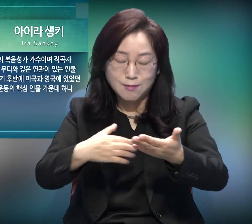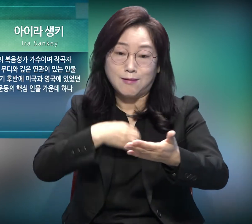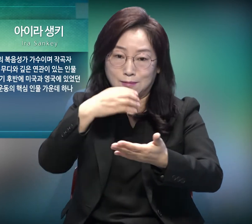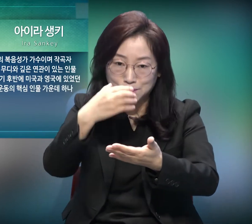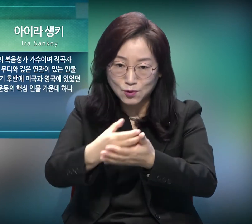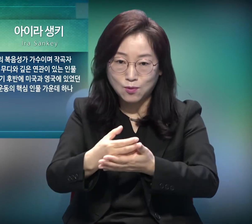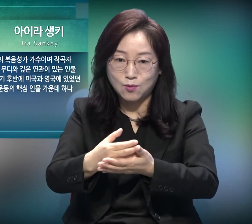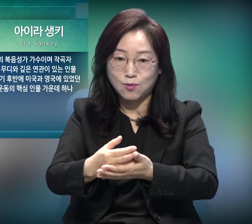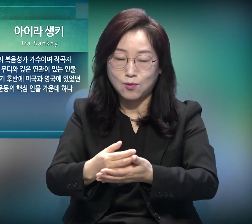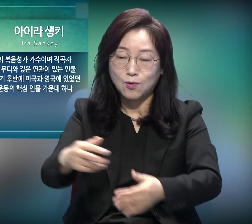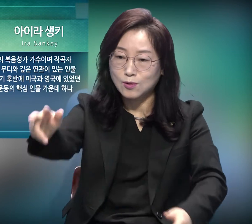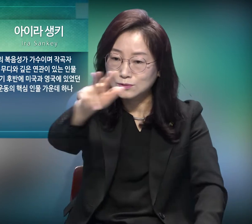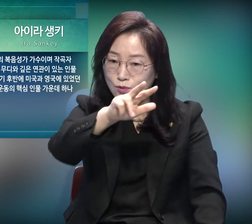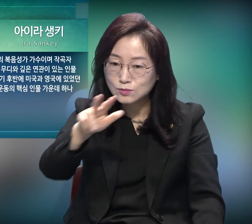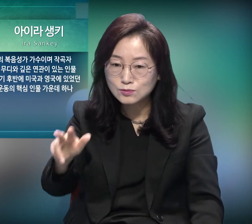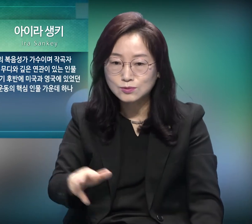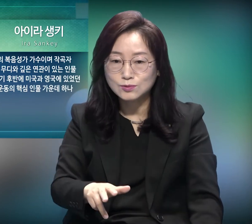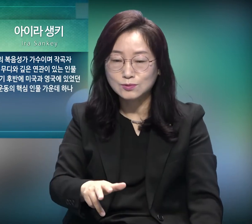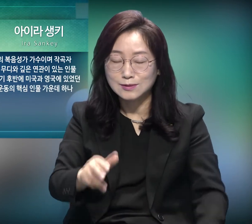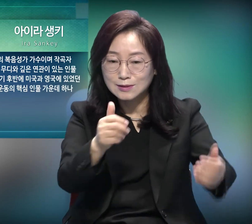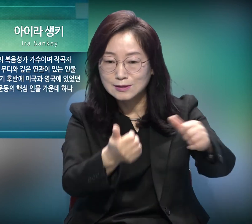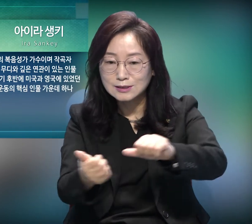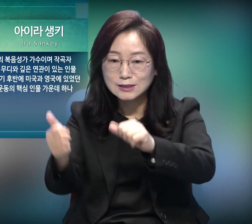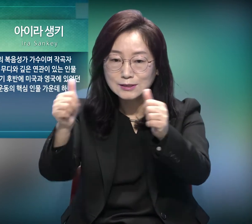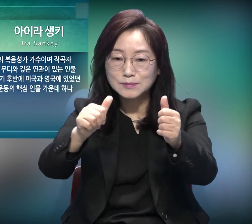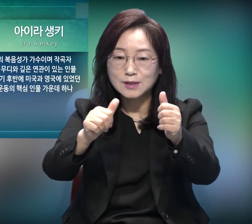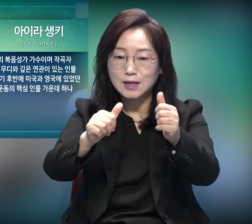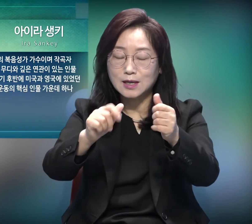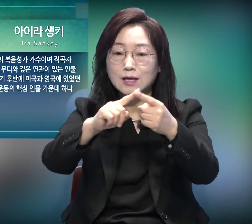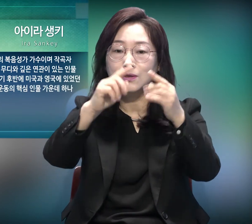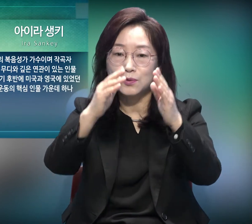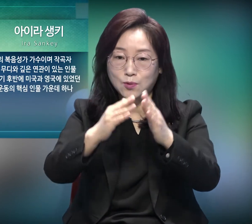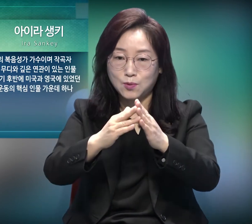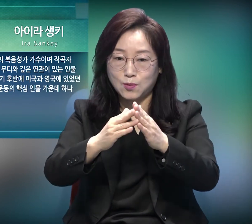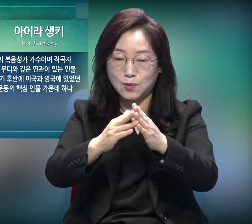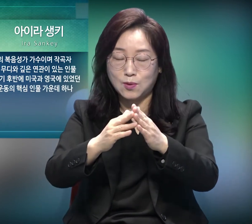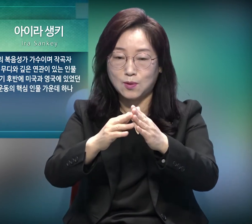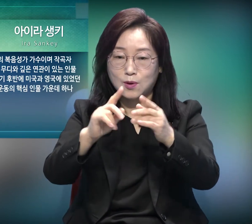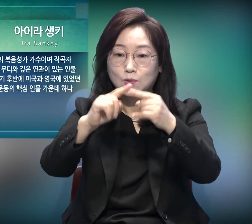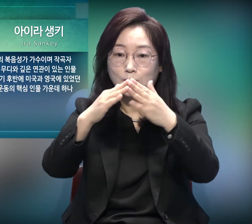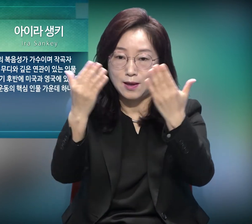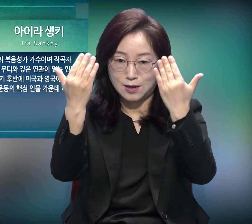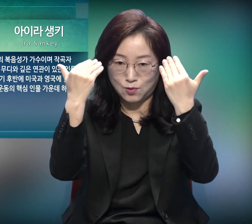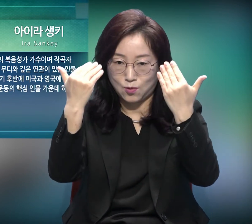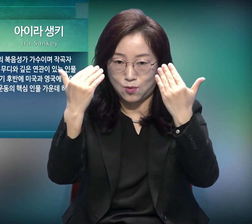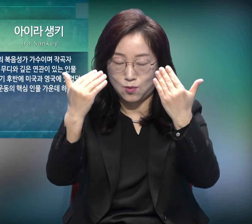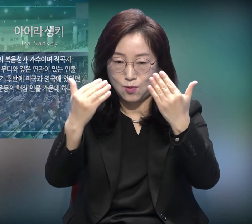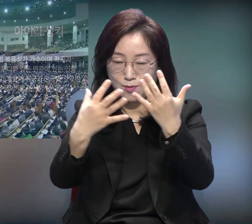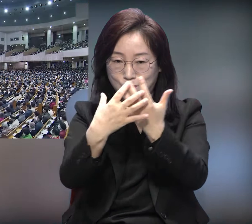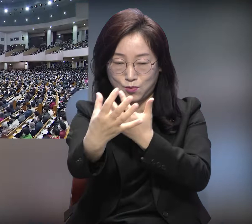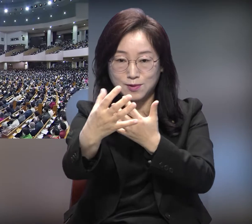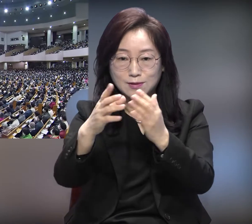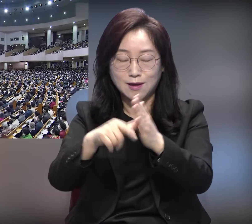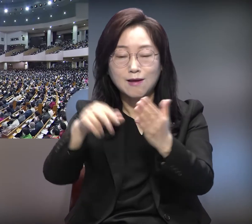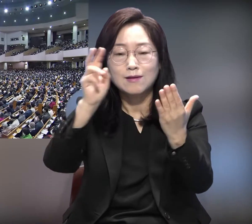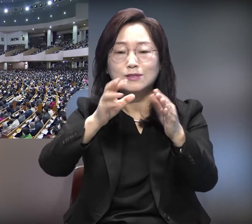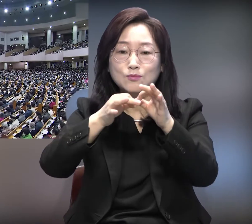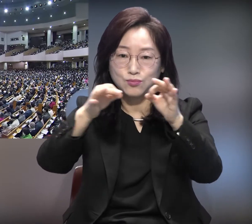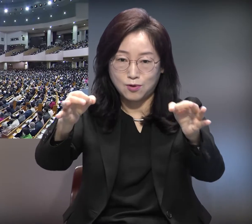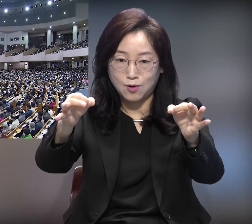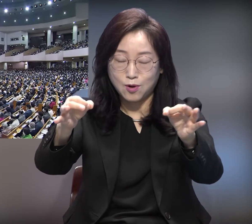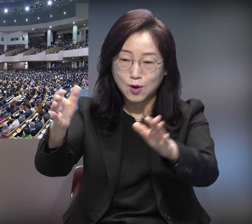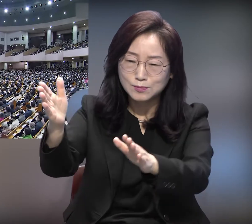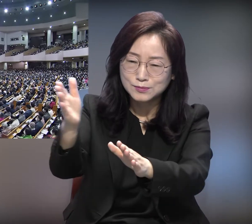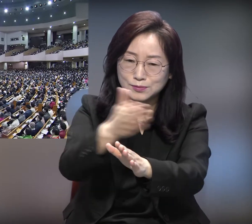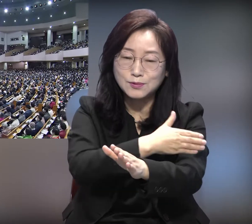전국 침례교 교회학교 전국대회를 할 때 이 찬송을 불렀습니다. 그때로부터 수많은 사람들이 이